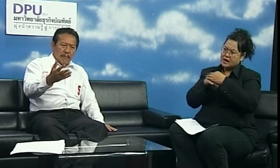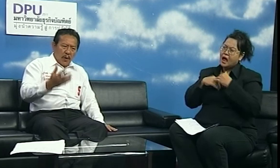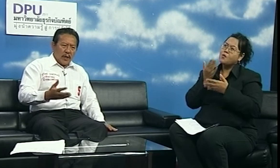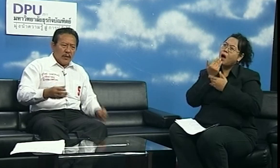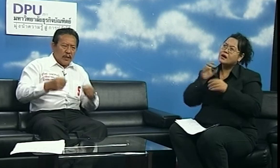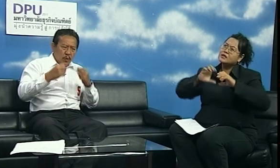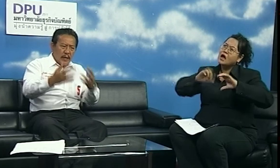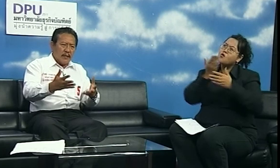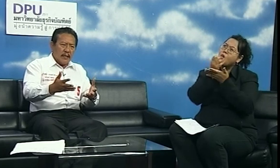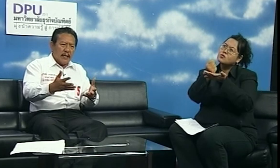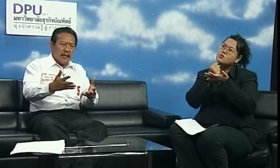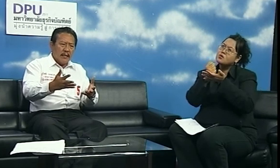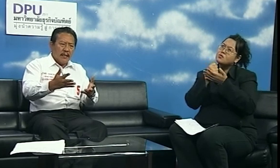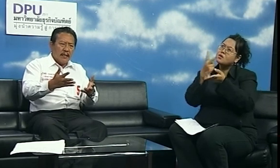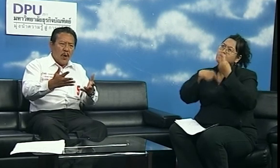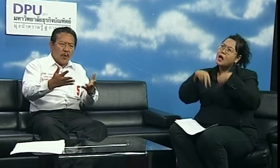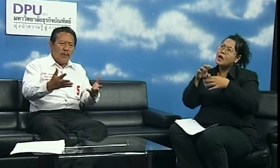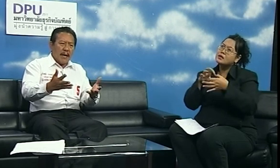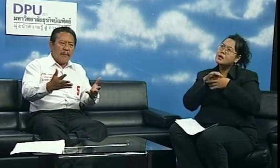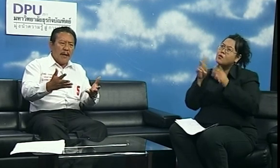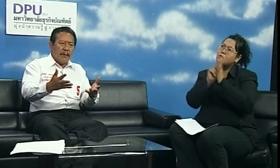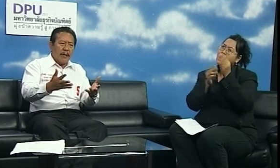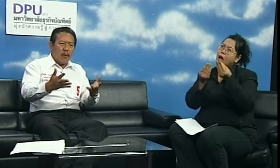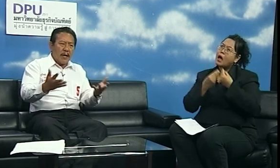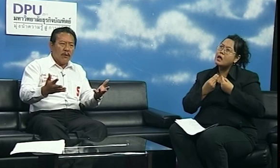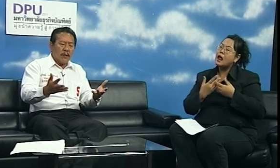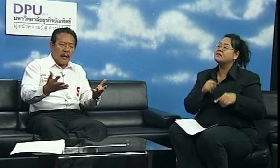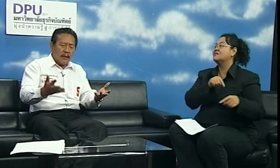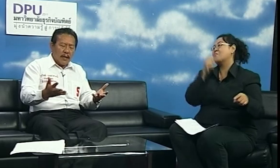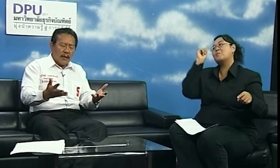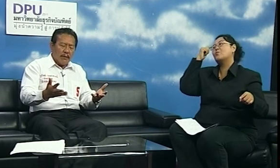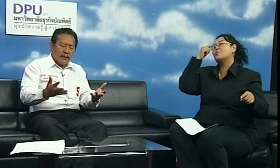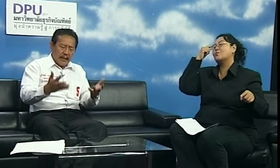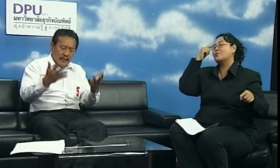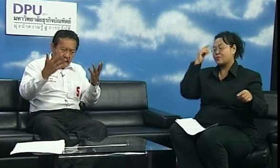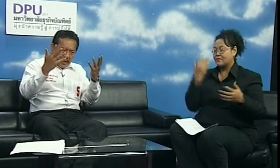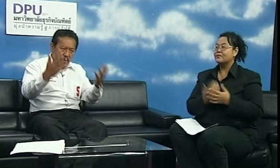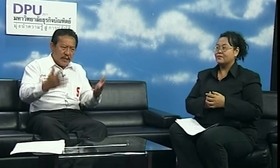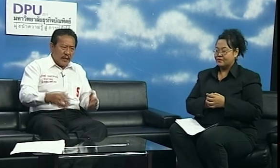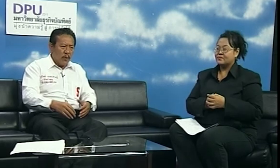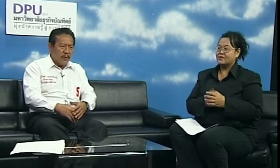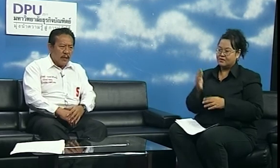supportersาพอดหรอวาช่วยที่จะออกกดหมายมา kryss้พวกเขาทั้งเห่านั้น